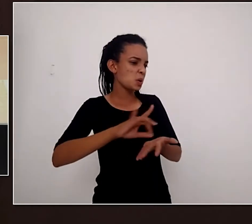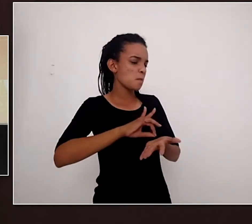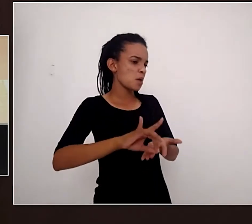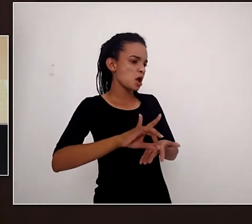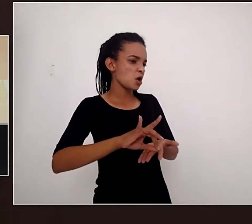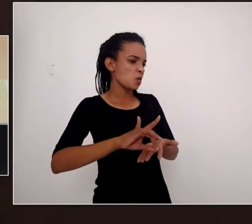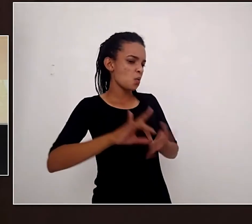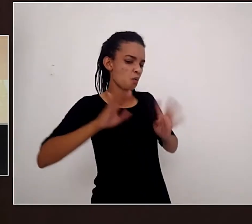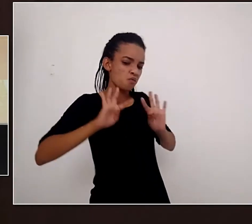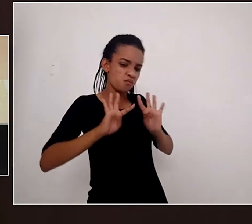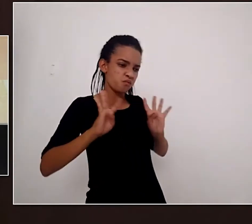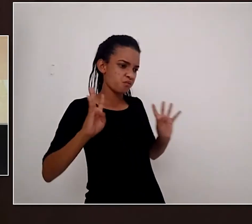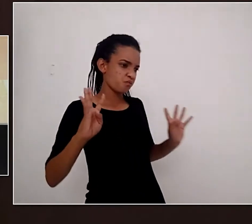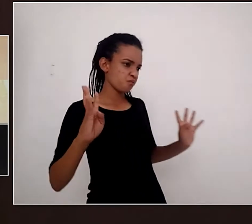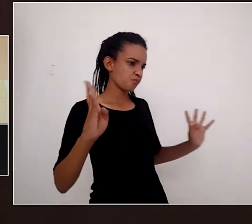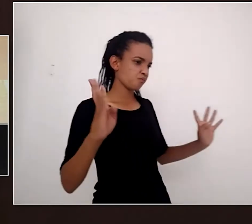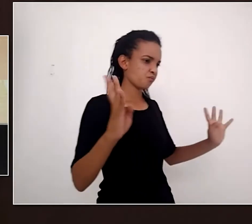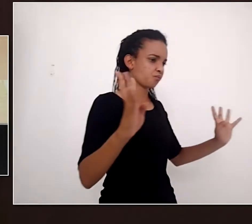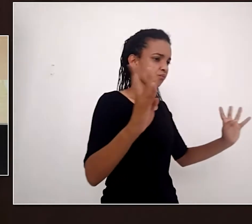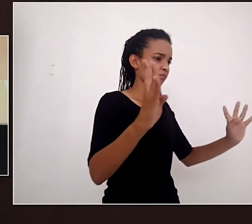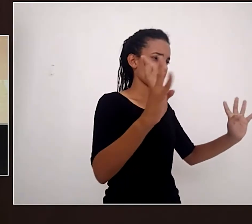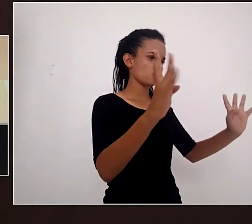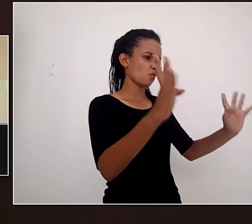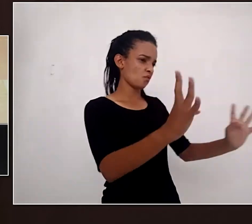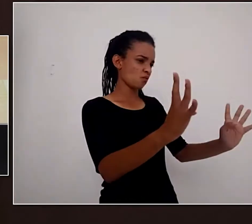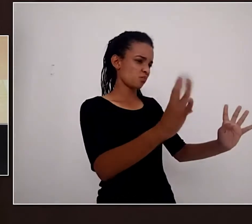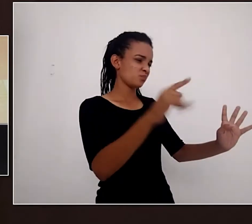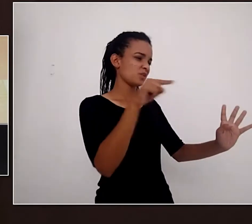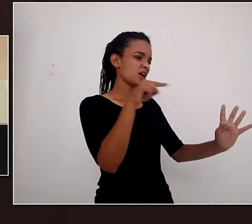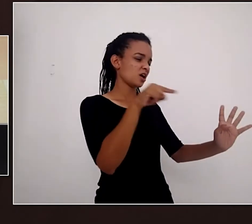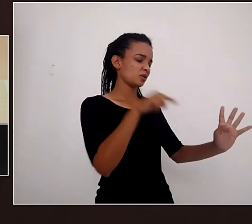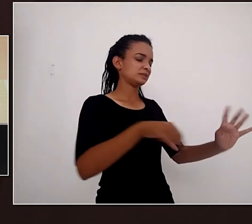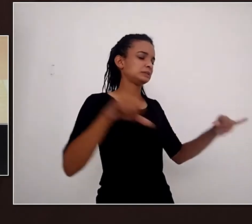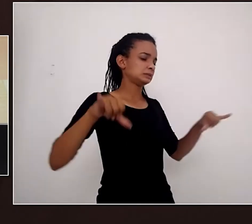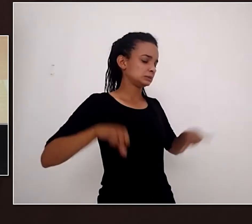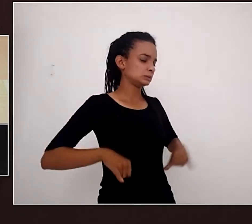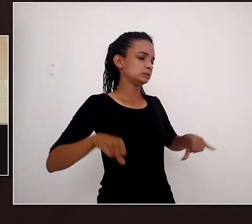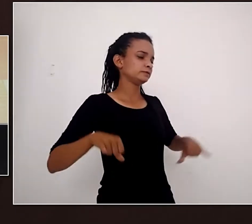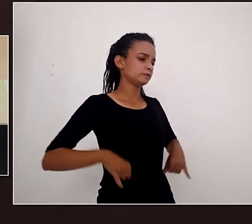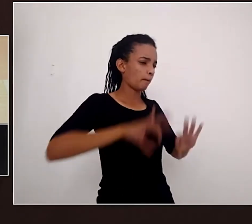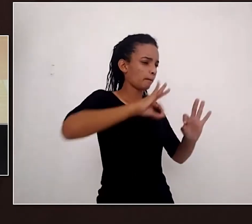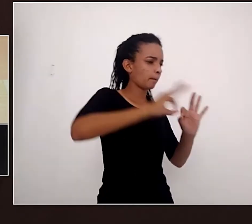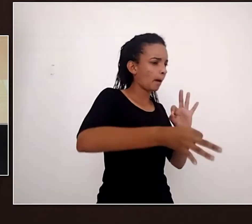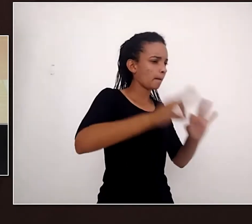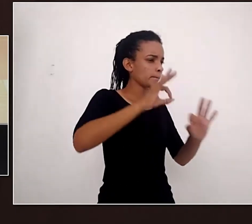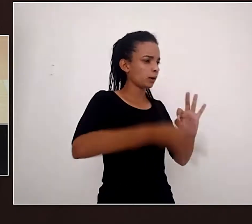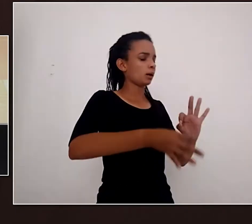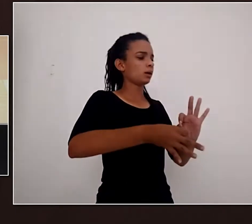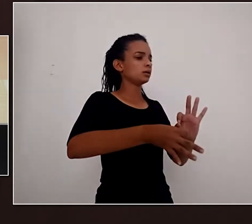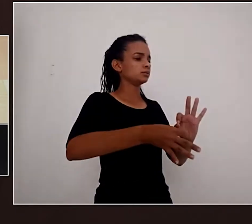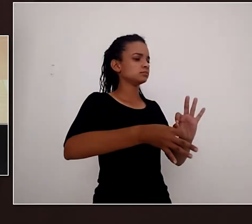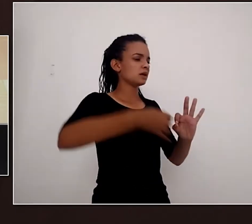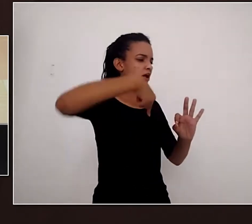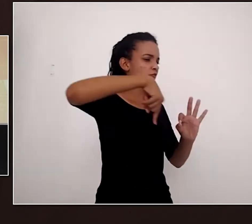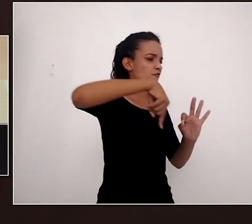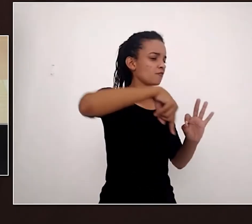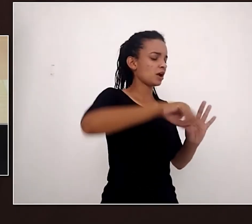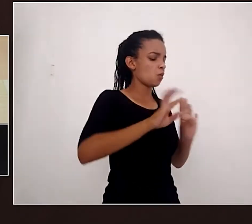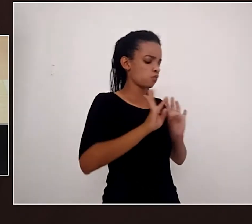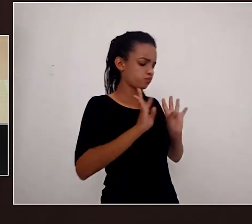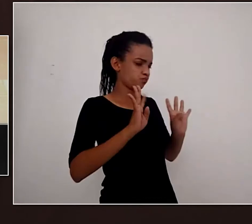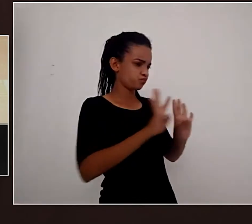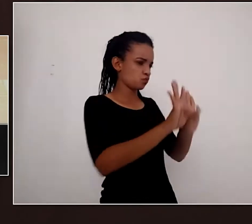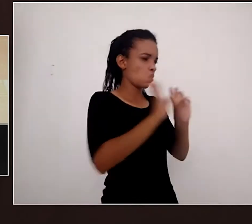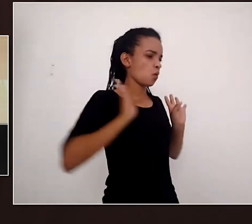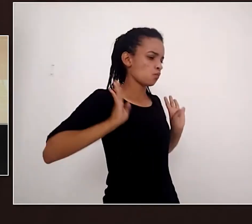te apertarão o cerco. Os romanos tomaram Jerusalém, cercando, sitiando e